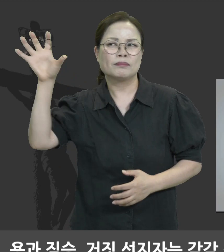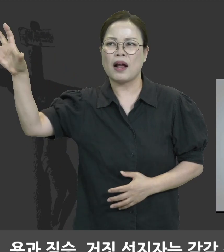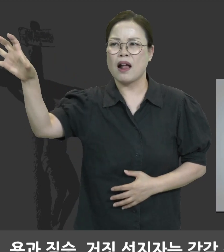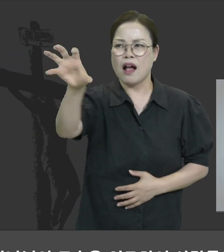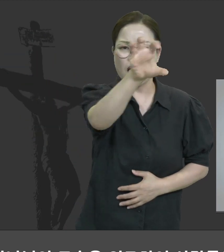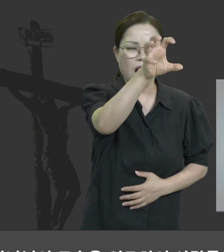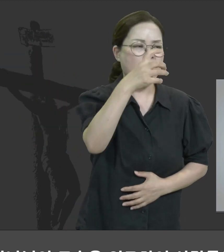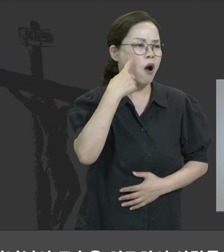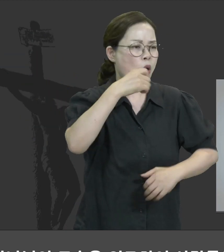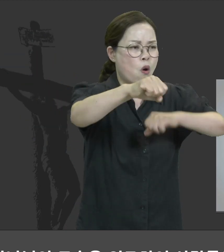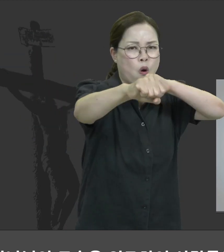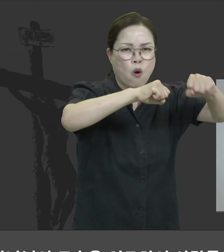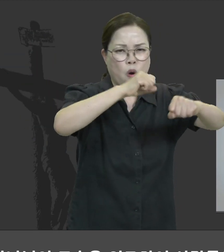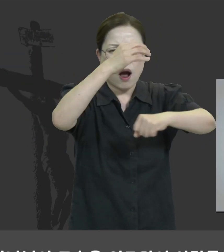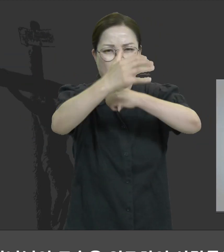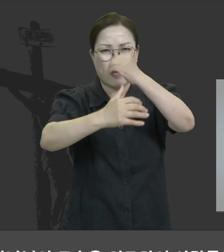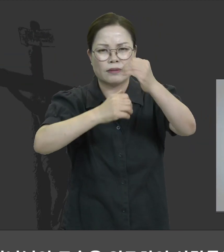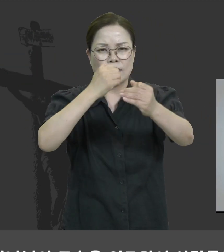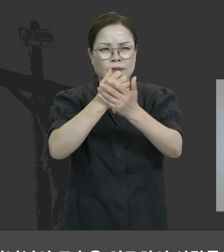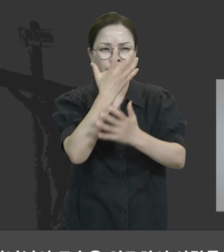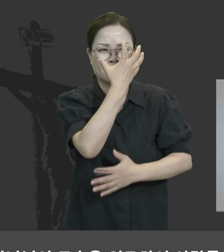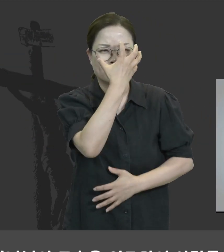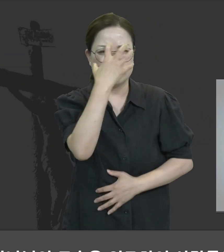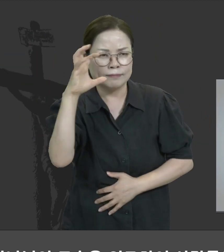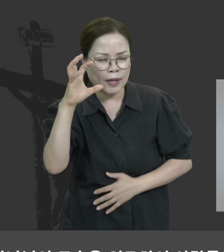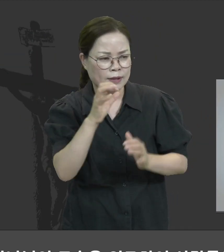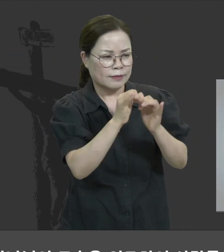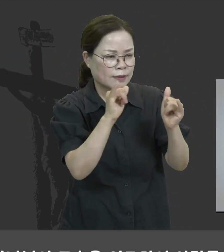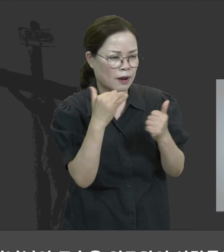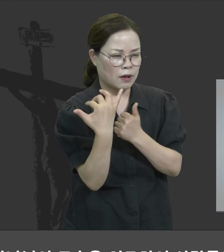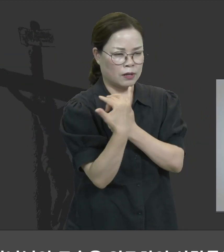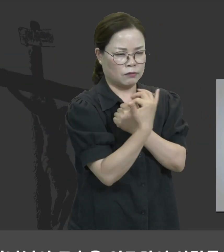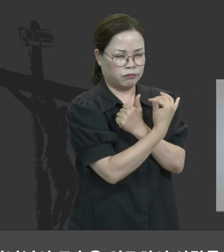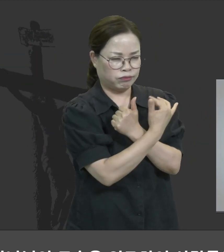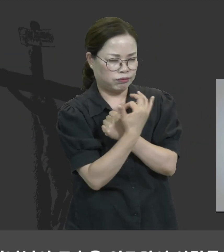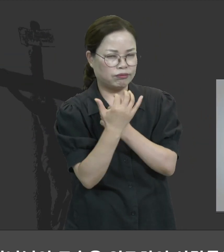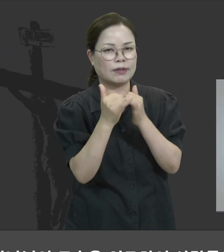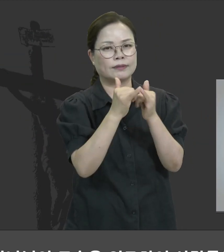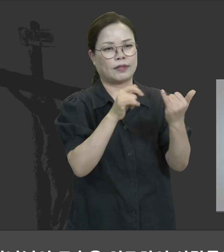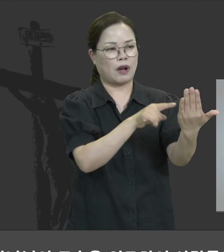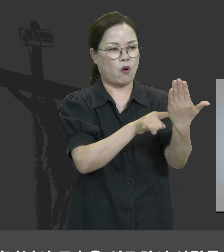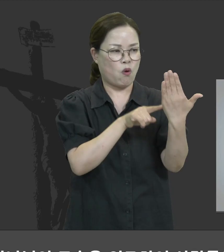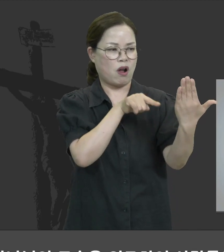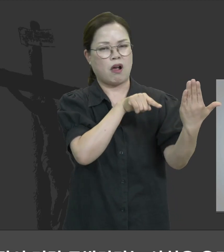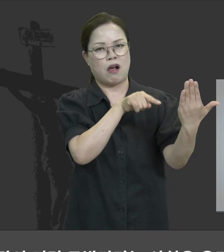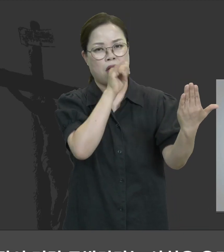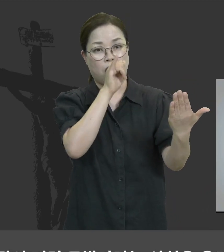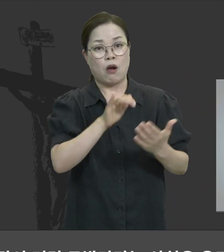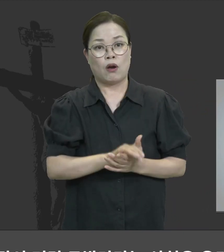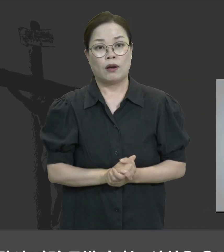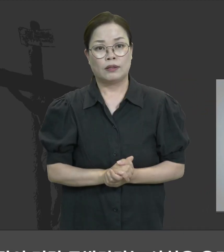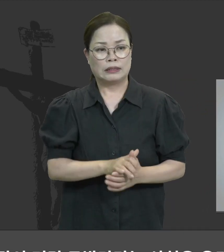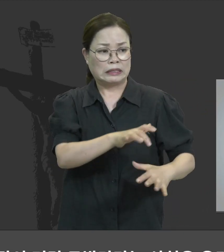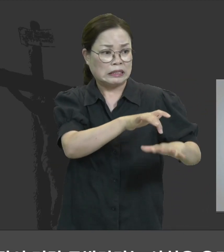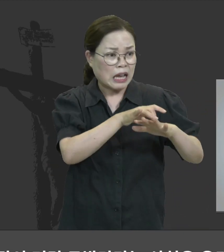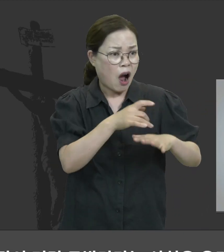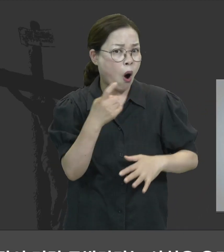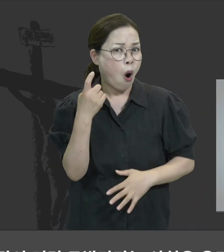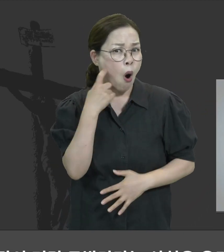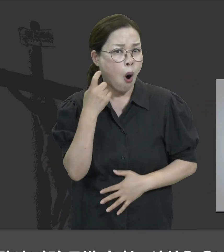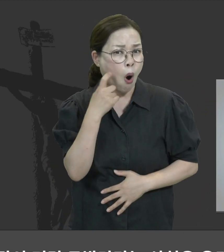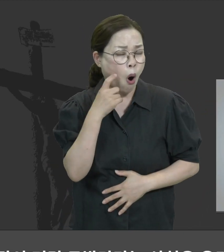존재들로 하나님의 모습을 위조하여 사람들을 미혹하는 자로 묘사됩니다. 사탄이